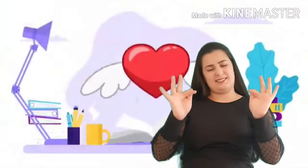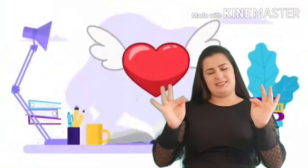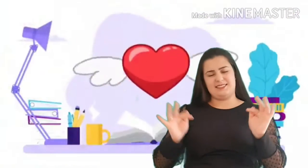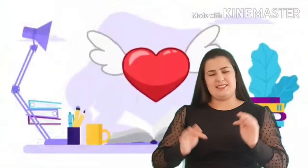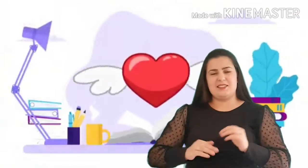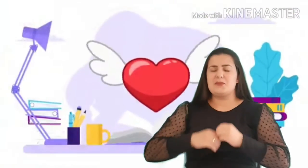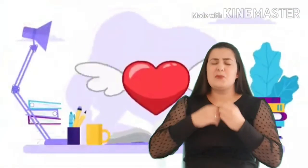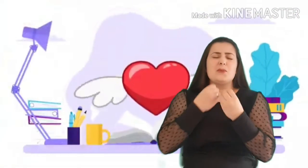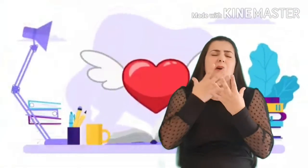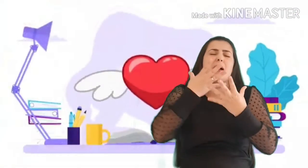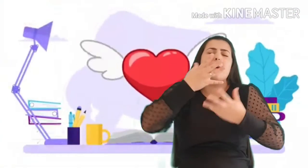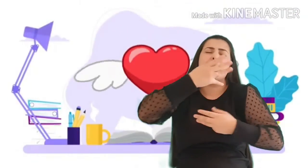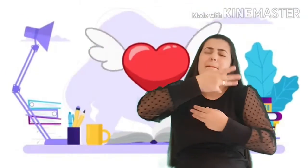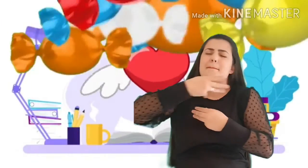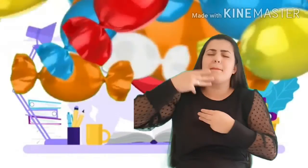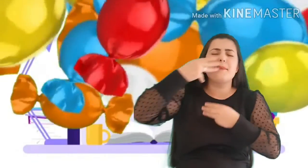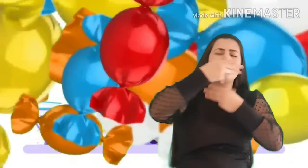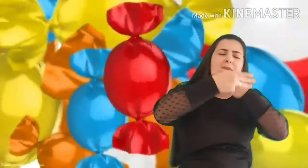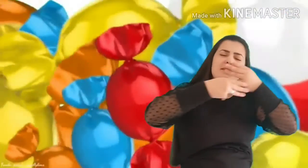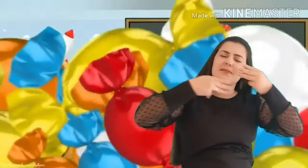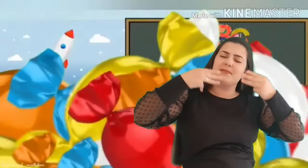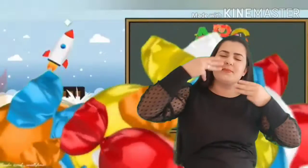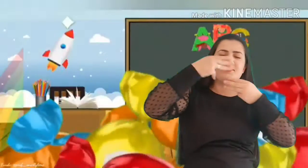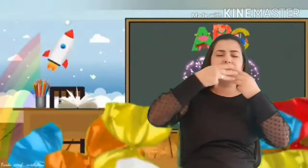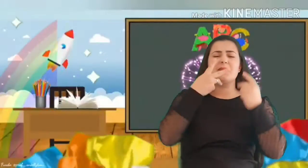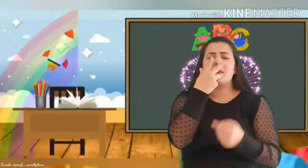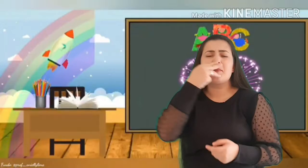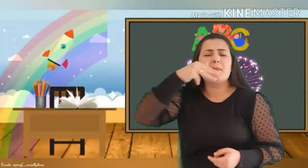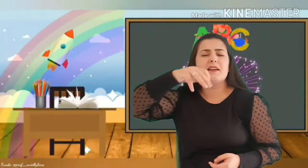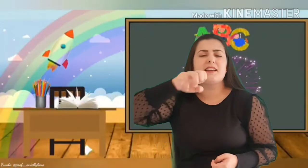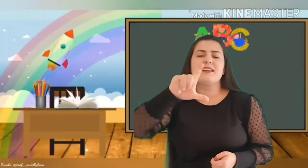fica tão bom, doce como mel.